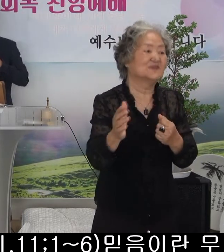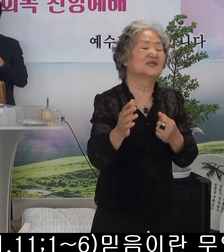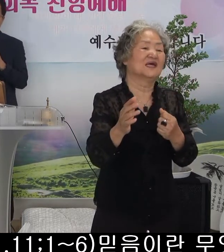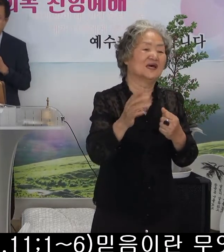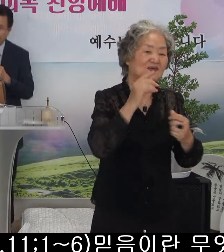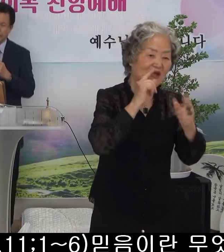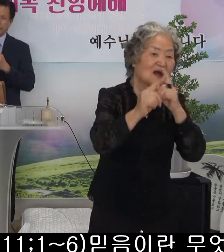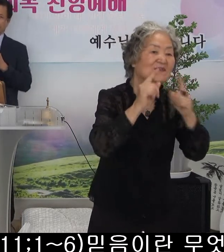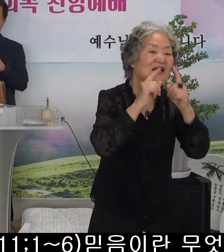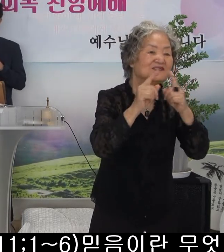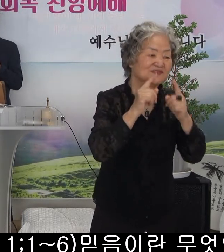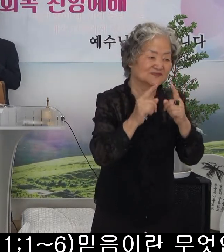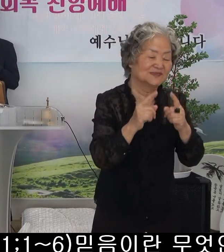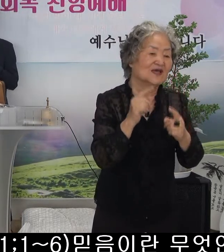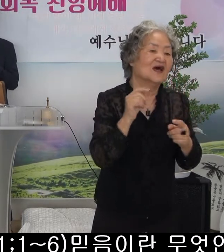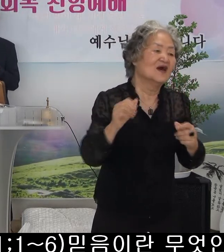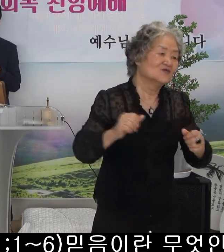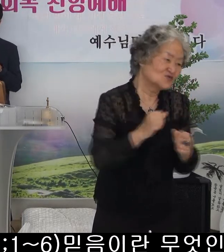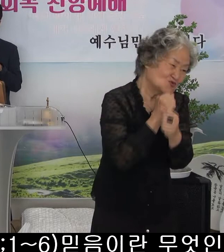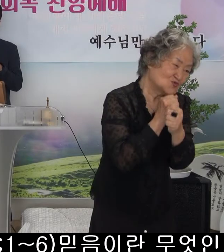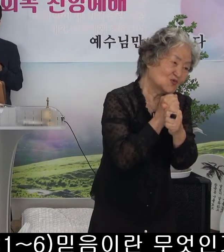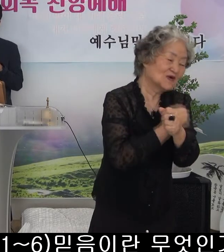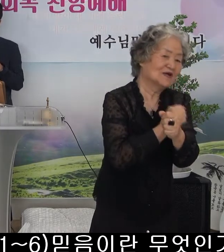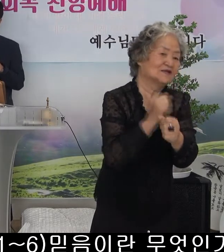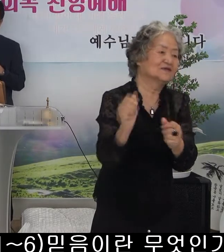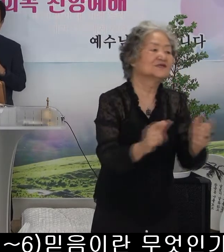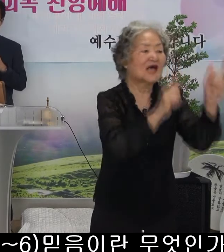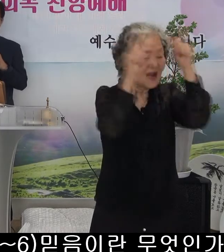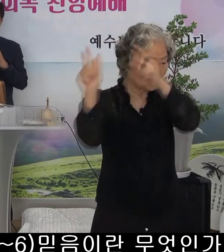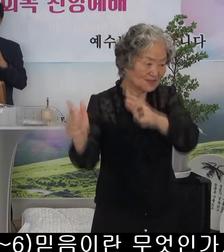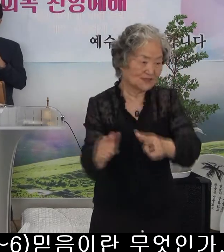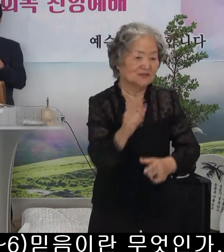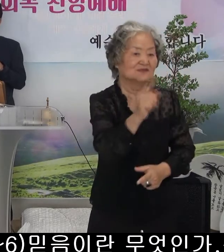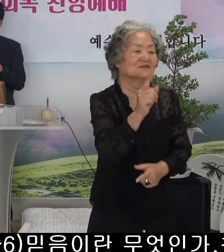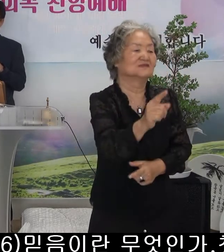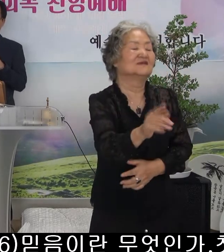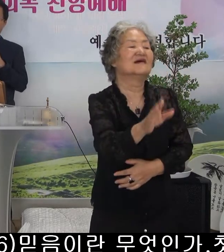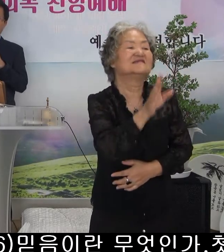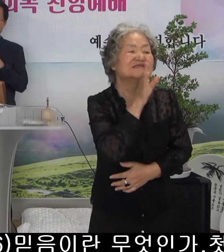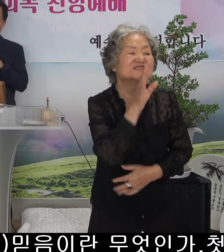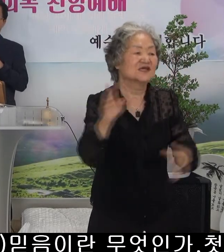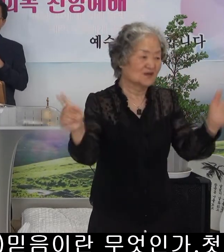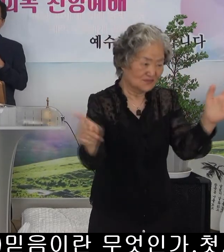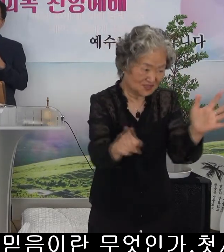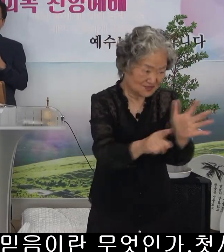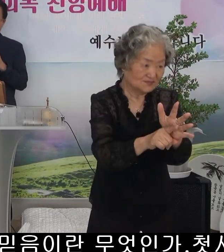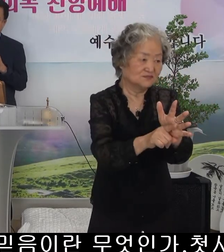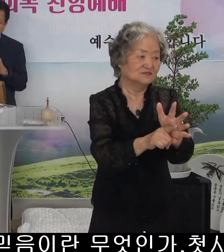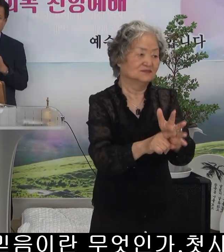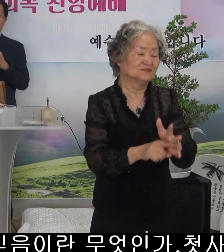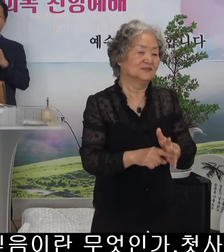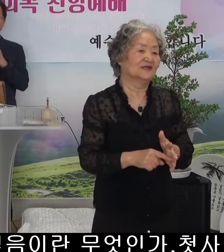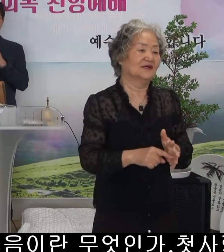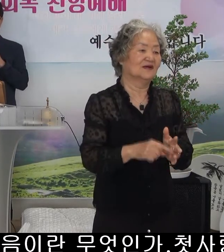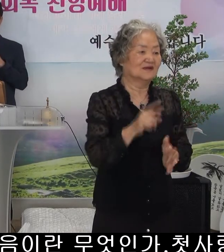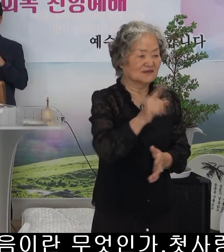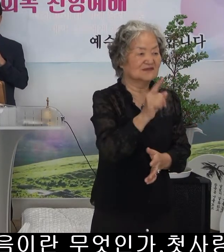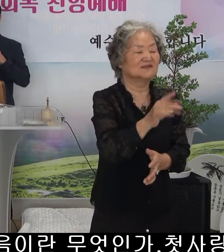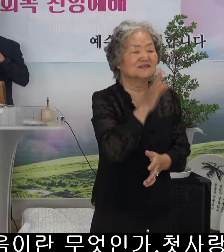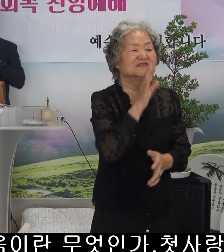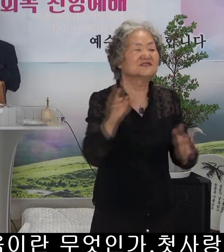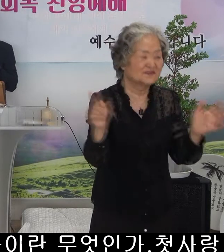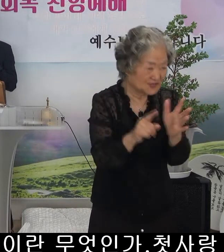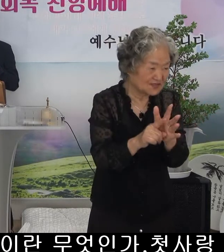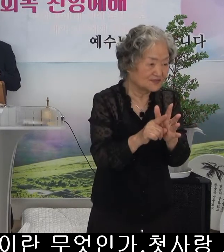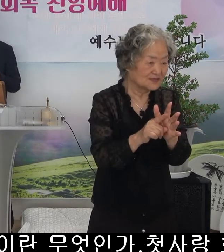삶 속에서 드러나야 이것이 진정한 믿음, 오리지널 믿음, 참된 믿음인 것입니다. 이것이 진짜 믿음이다